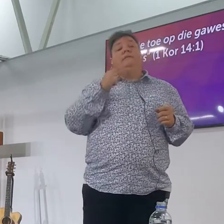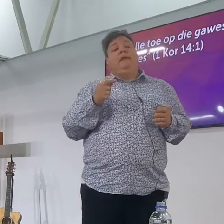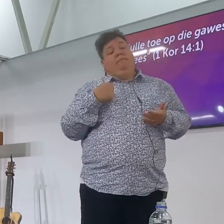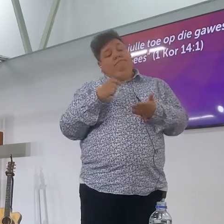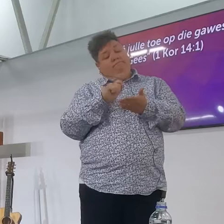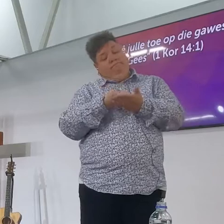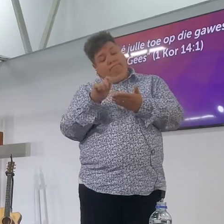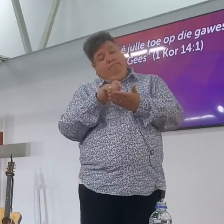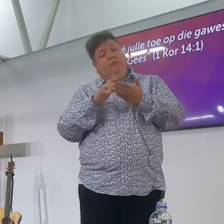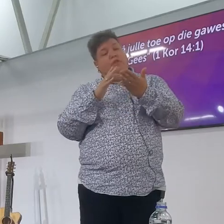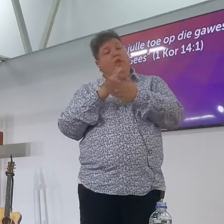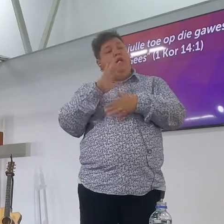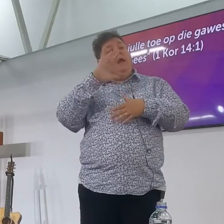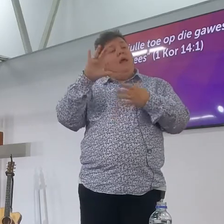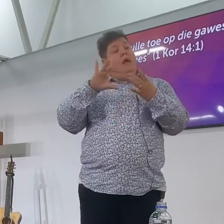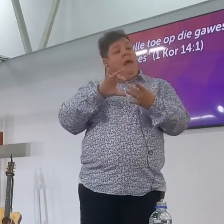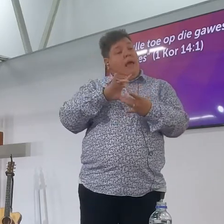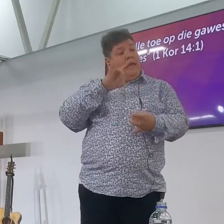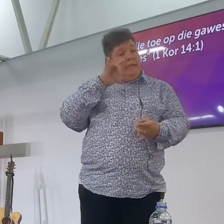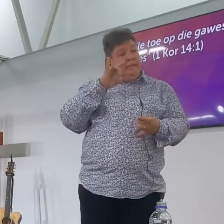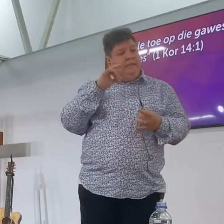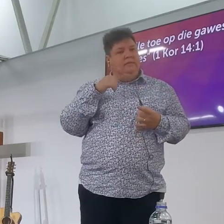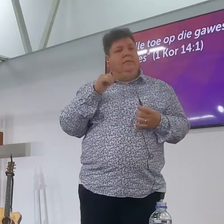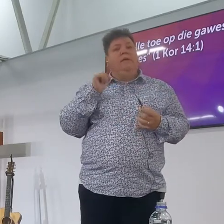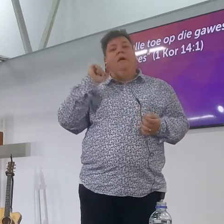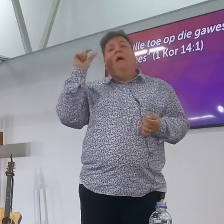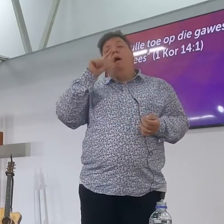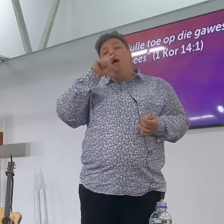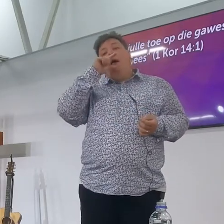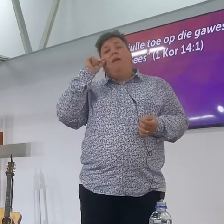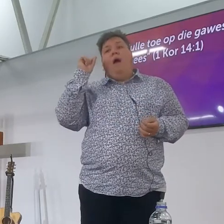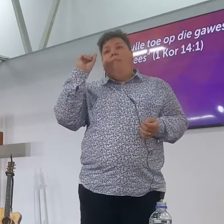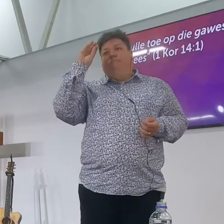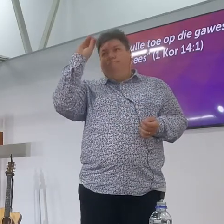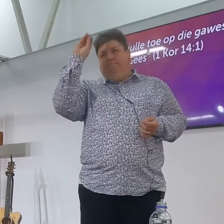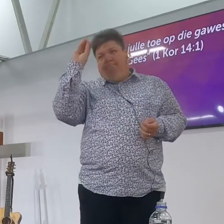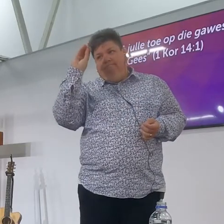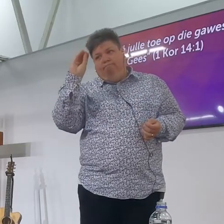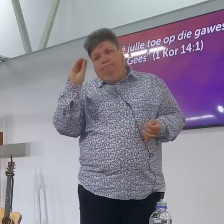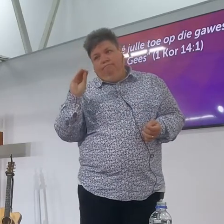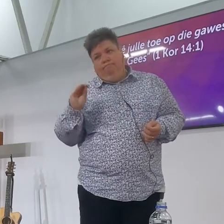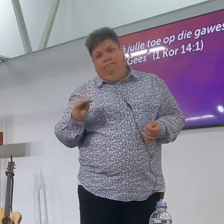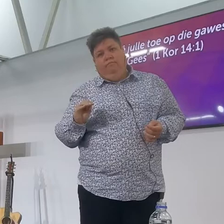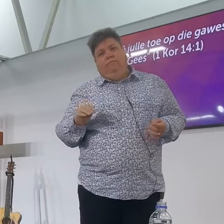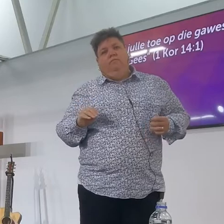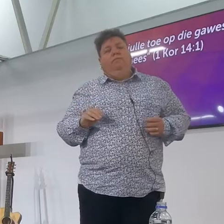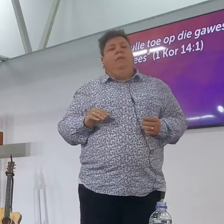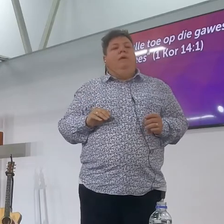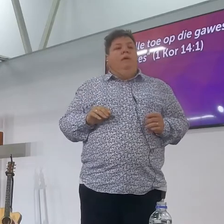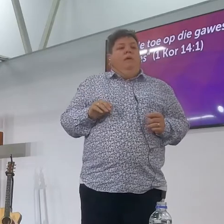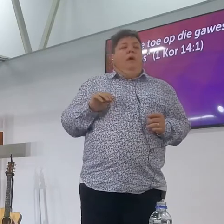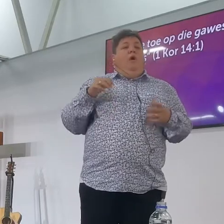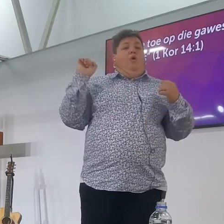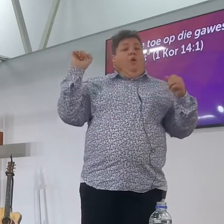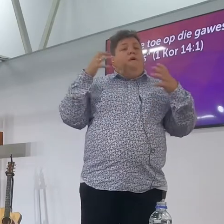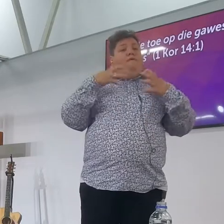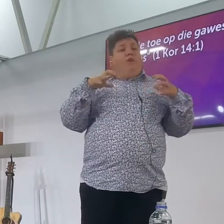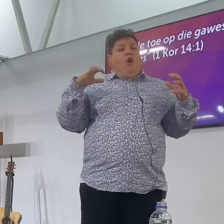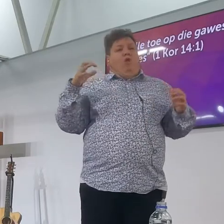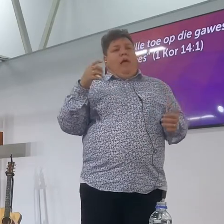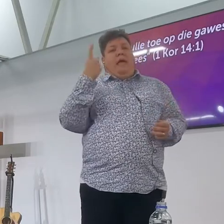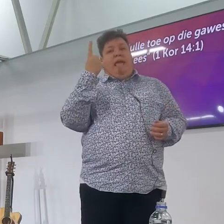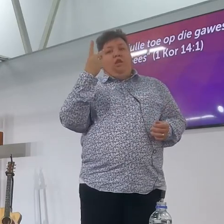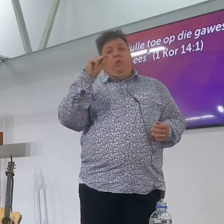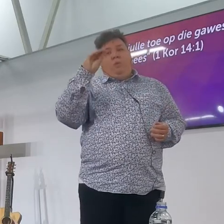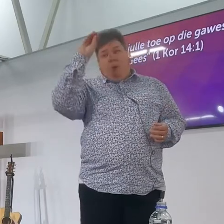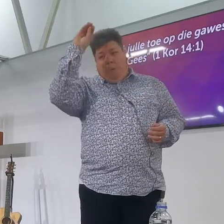ek werk deur die geestelike gawes, toe kan ek name van ons gemeente sit by die geestelike gawes. Van die 21 gawes, kon ek vir julle sê, daar's net 5 wat ons